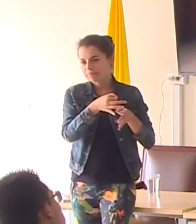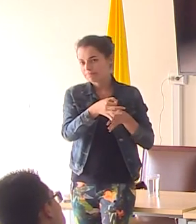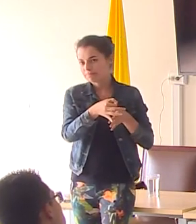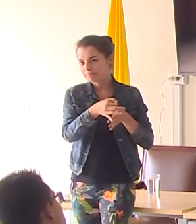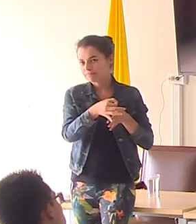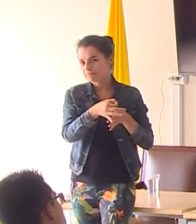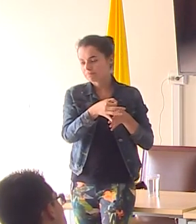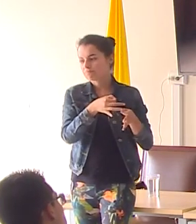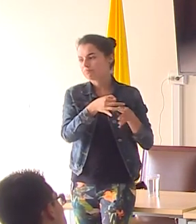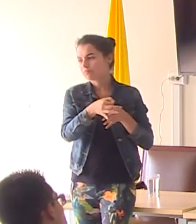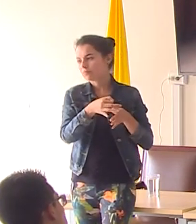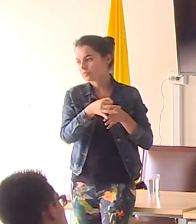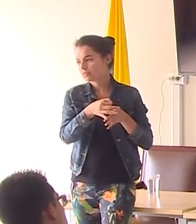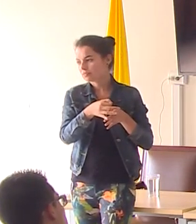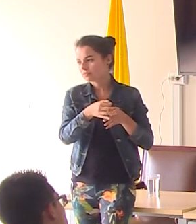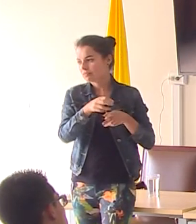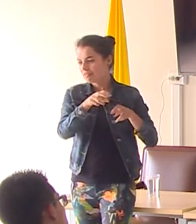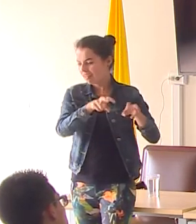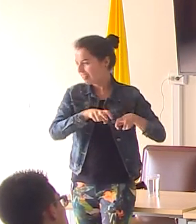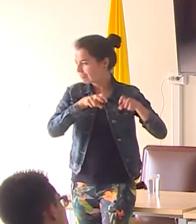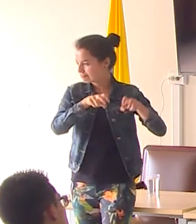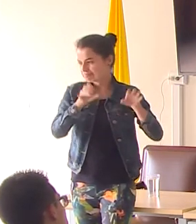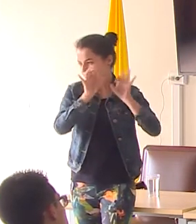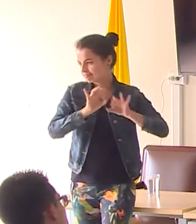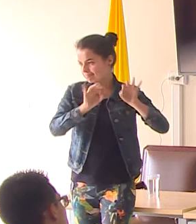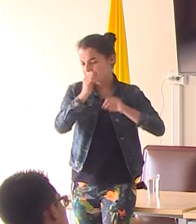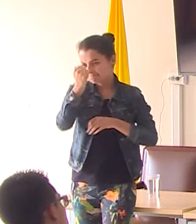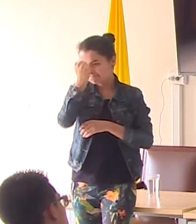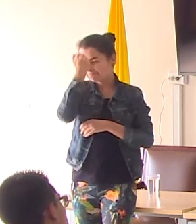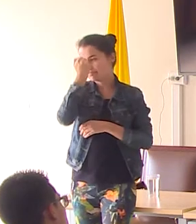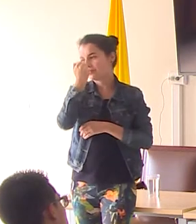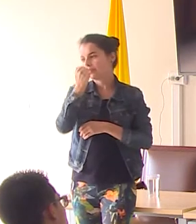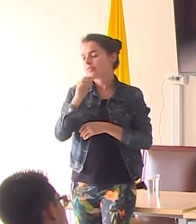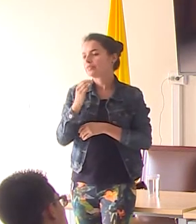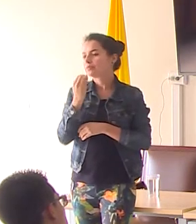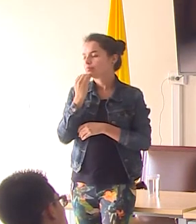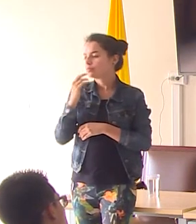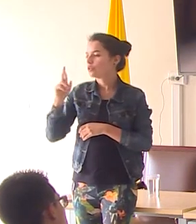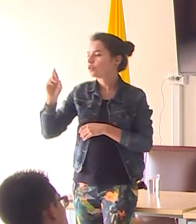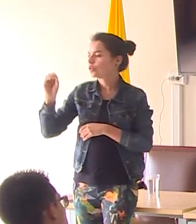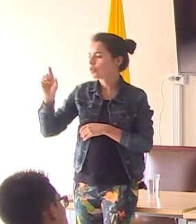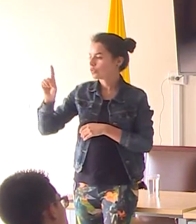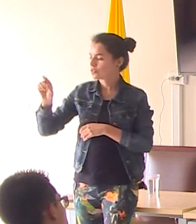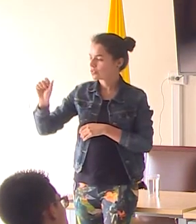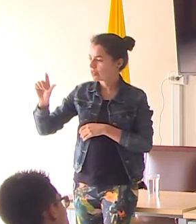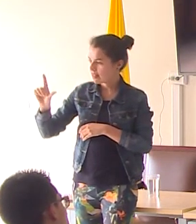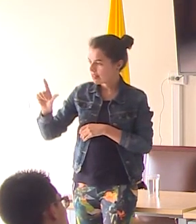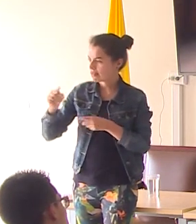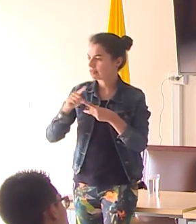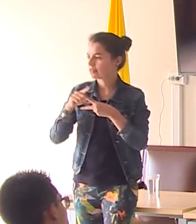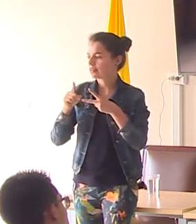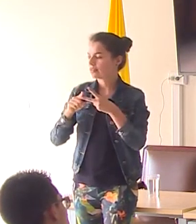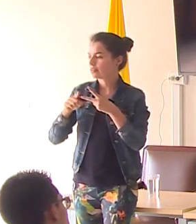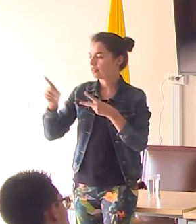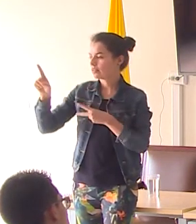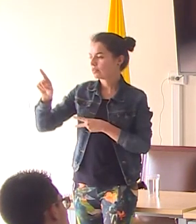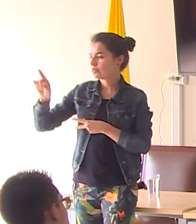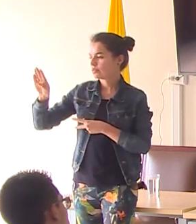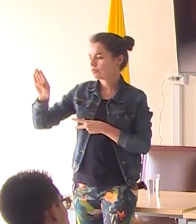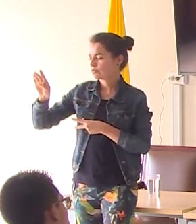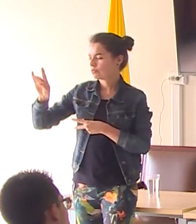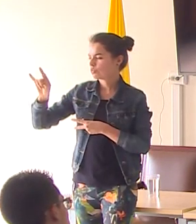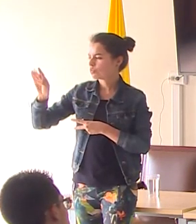con vocaciones agrícolas fundamentalmente en el rosal subachoque y zipacón y